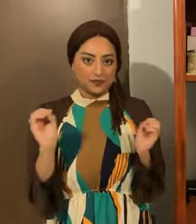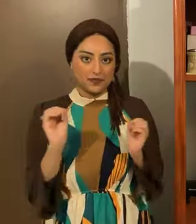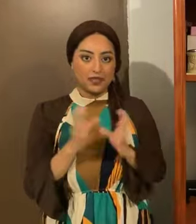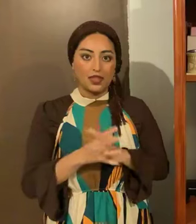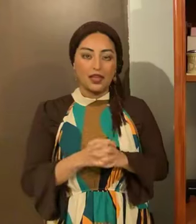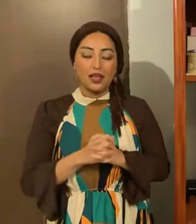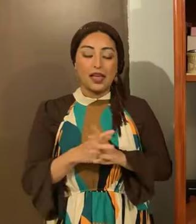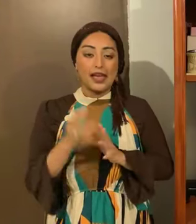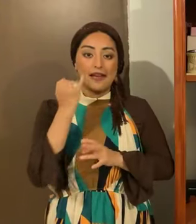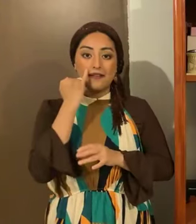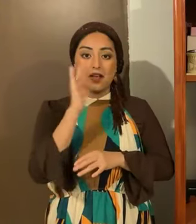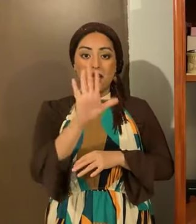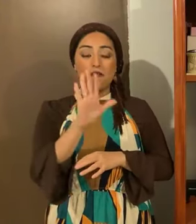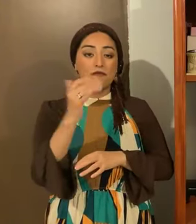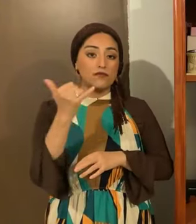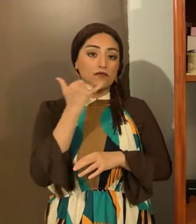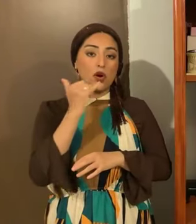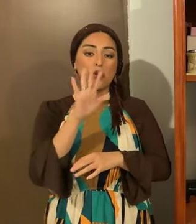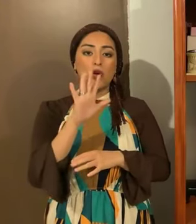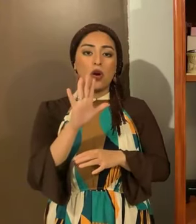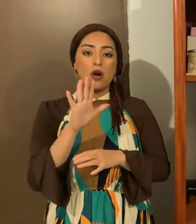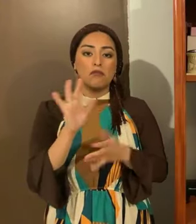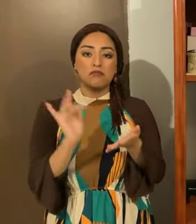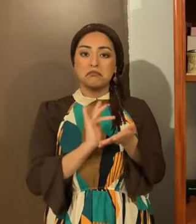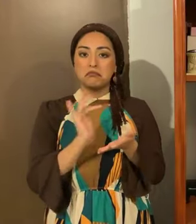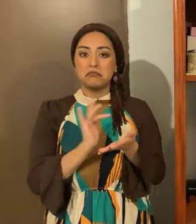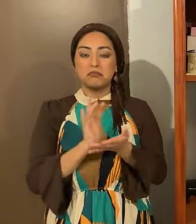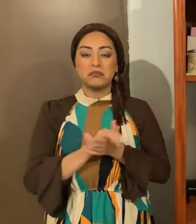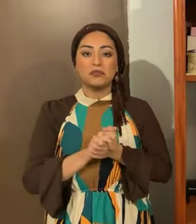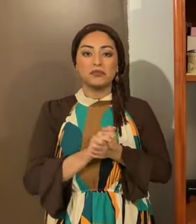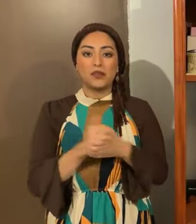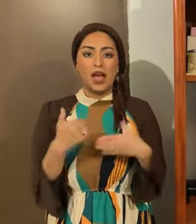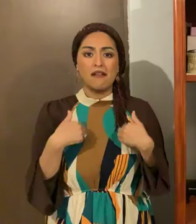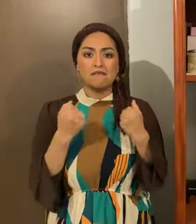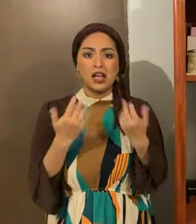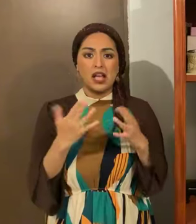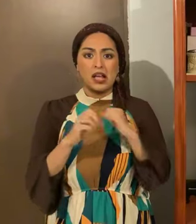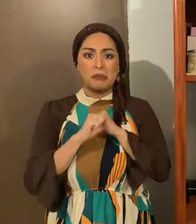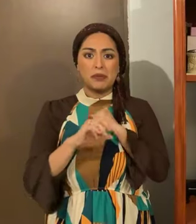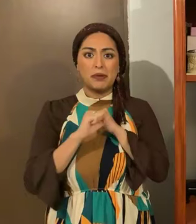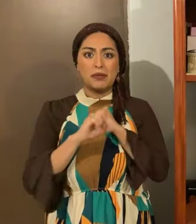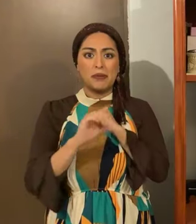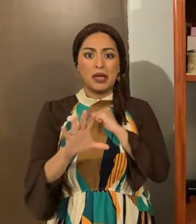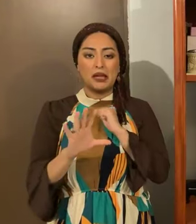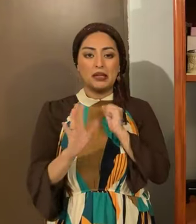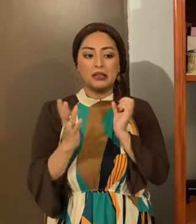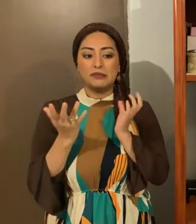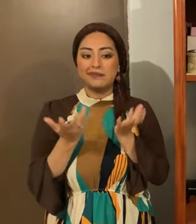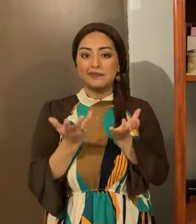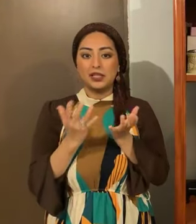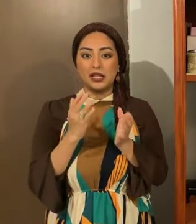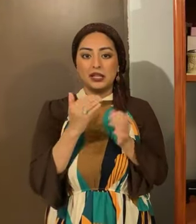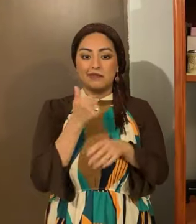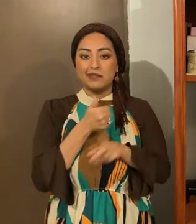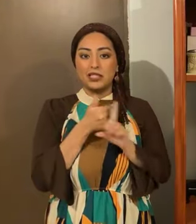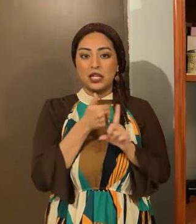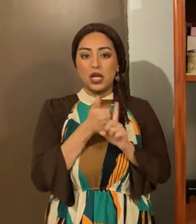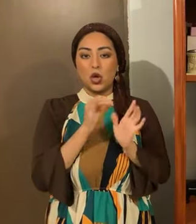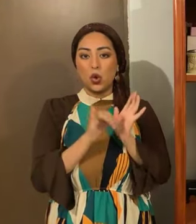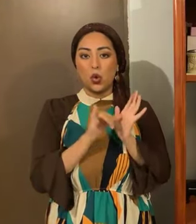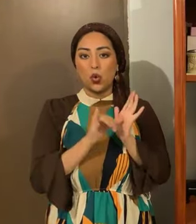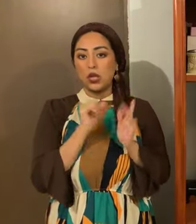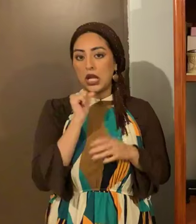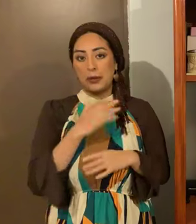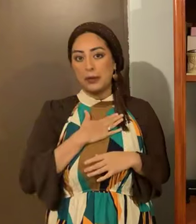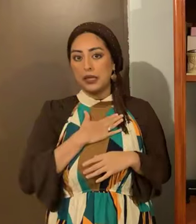Si en tu celular, tu tablet o tu computadora te aparecen comerciales, es cuestión de YouTube, no mía.